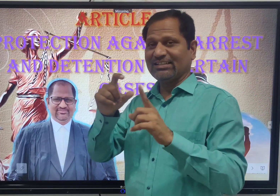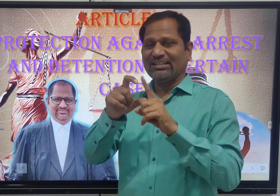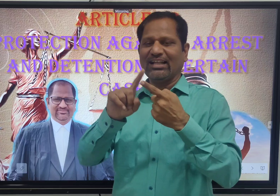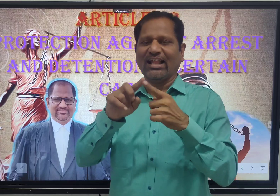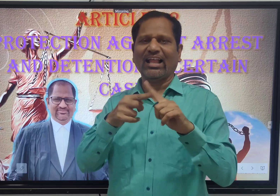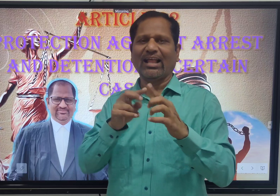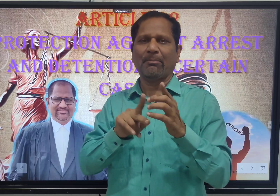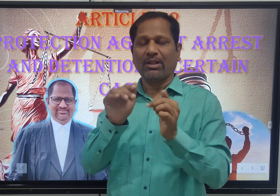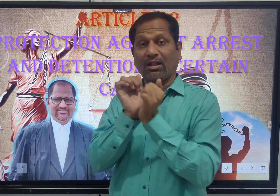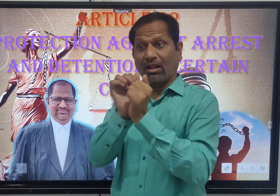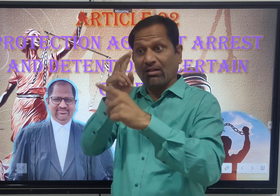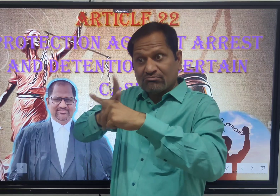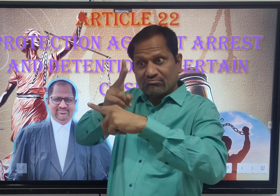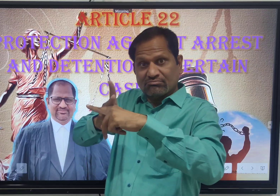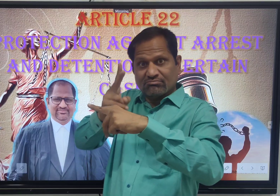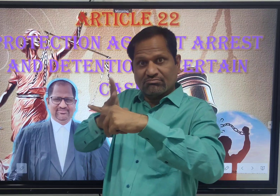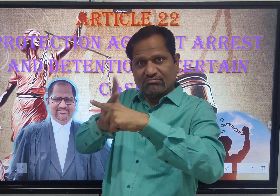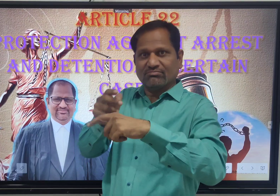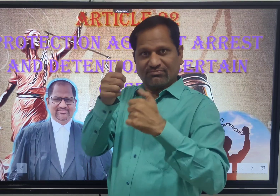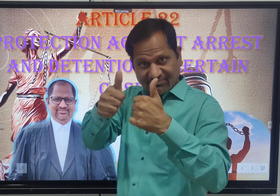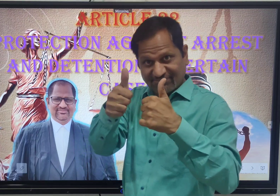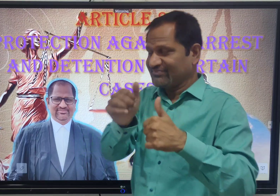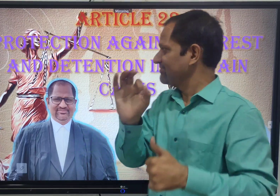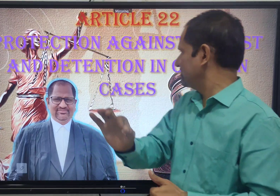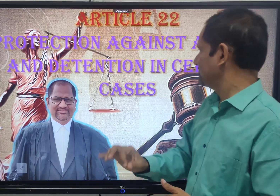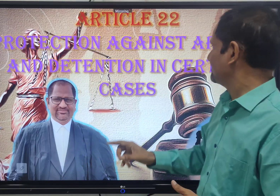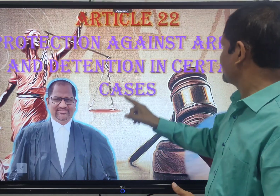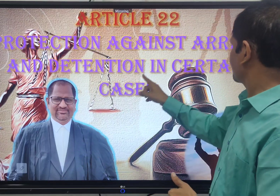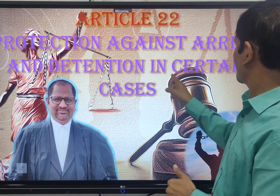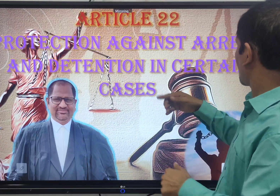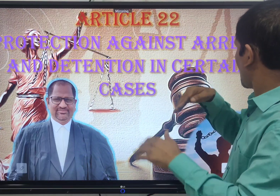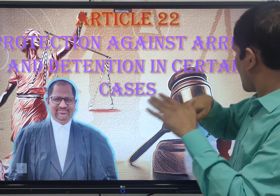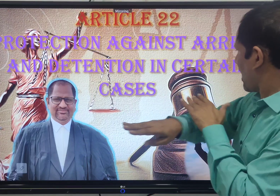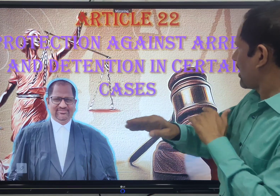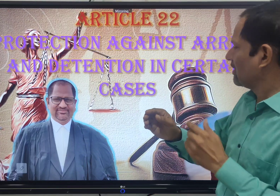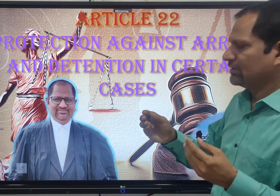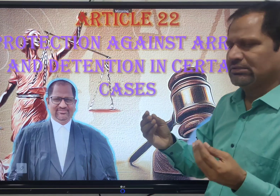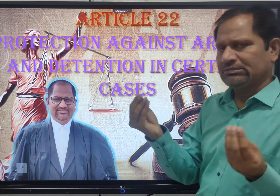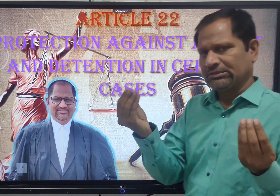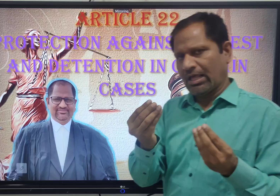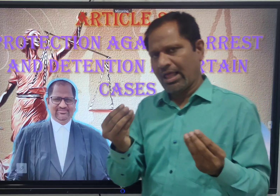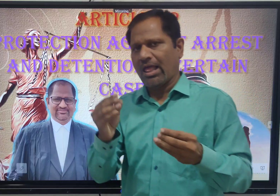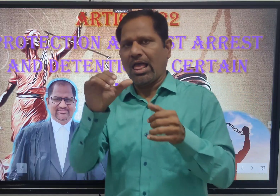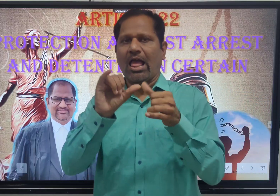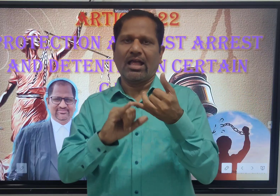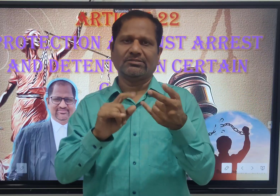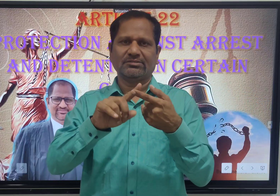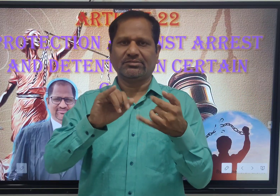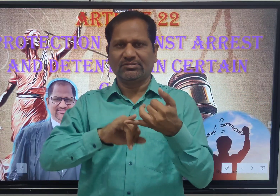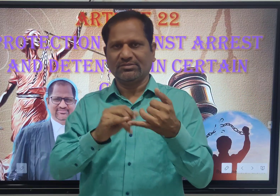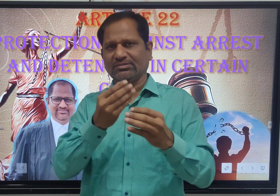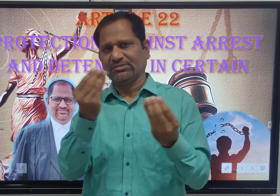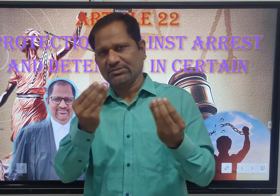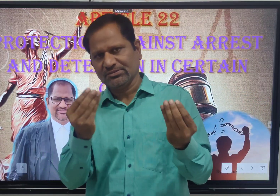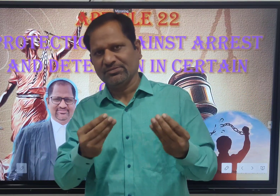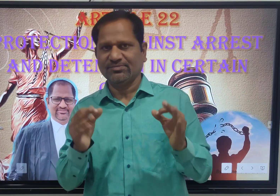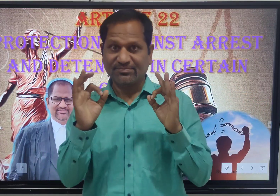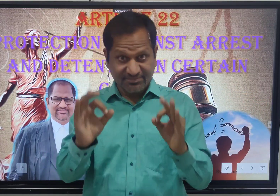कब पुलिस गिरफ्तारी कर सकती है और क्या क्या उसके अपवाद हैं